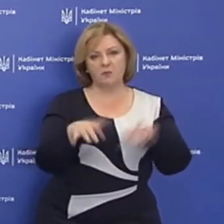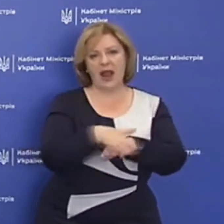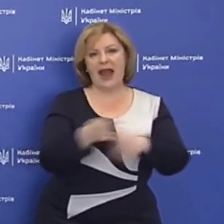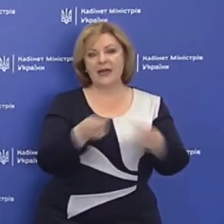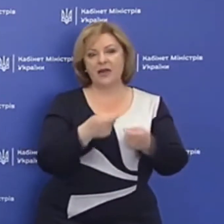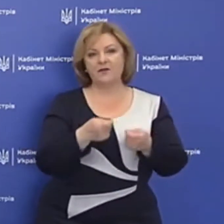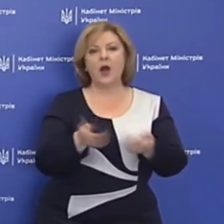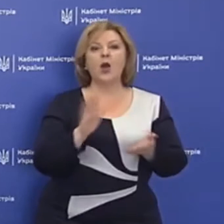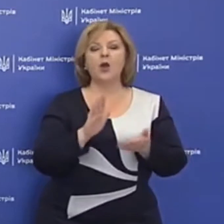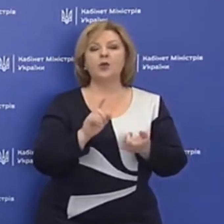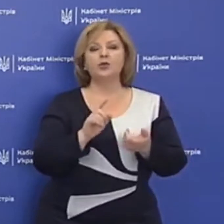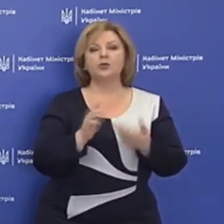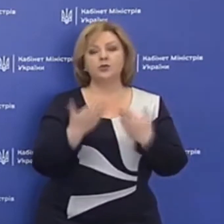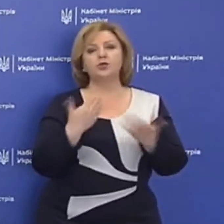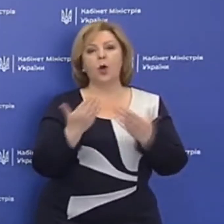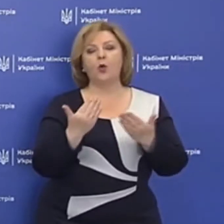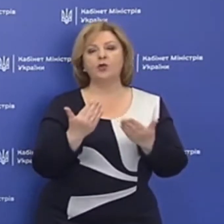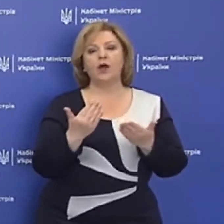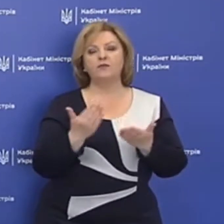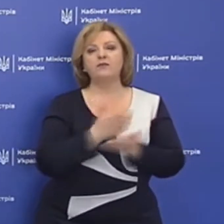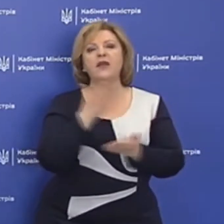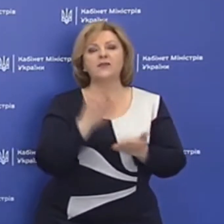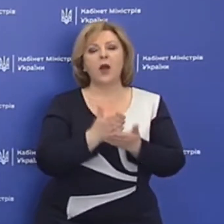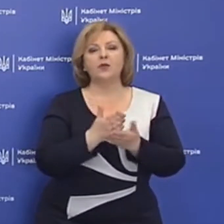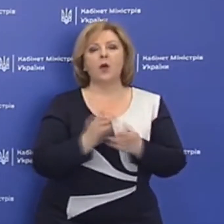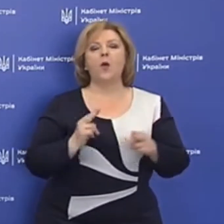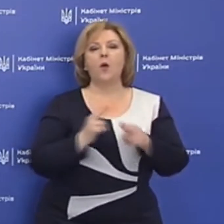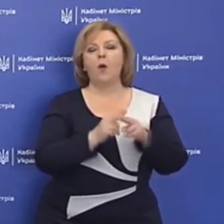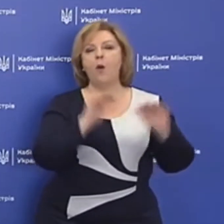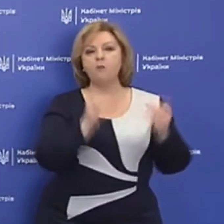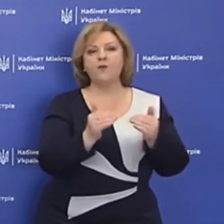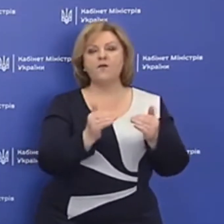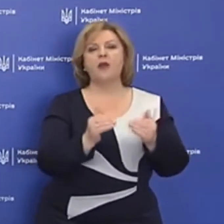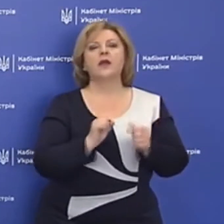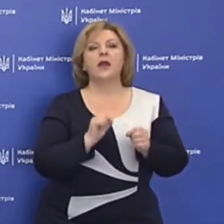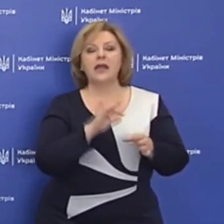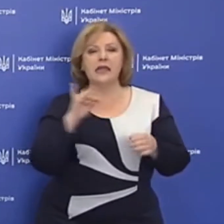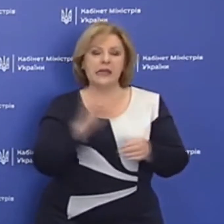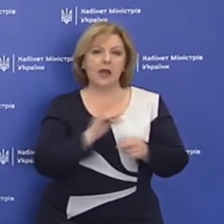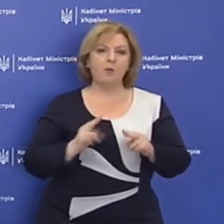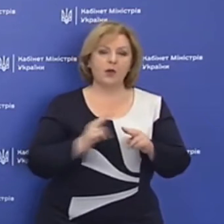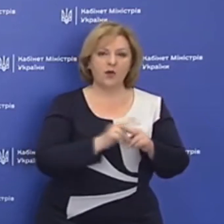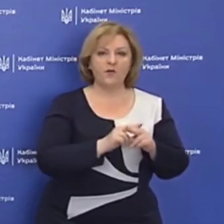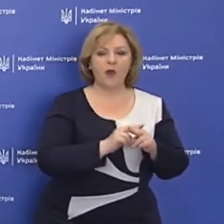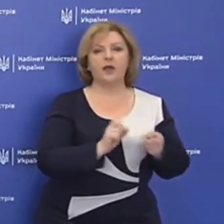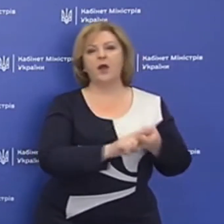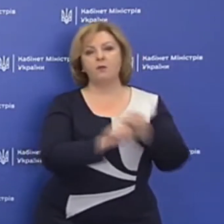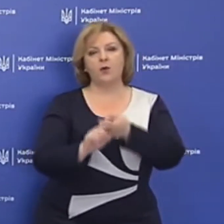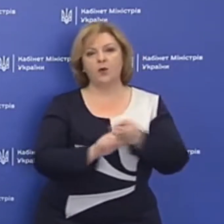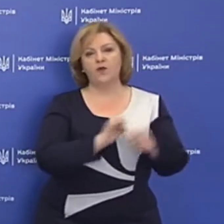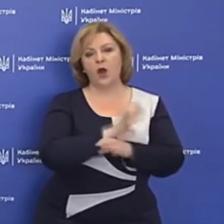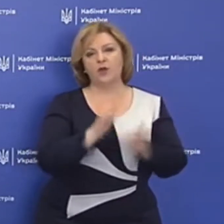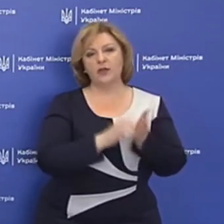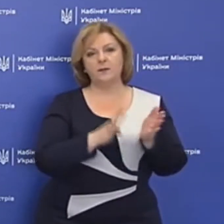щодо встановлених обмежень та щодо профілактики коронавірусної хвороби COVID-19. Забезпечення контролю